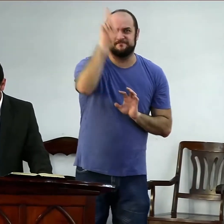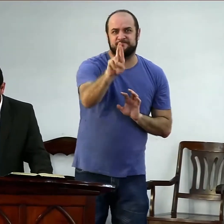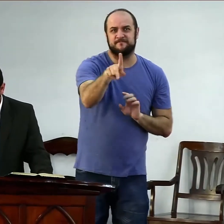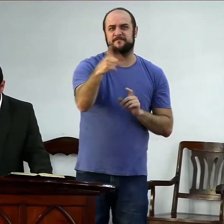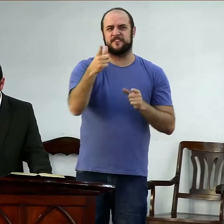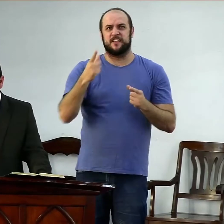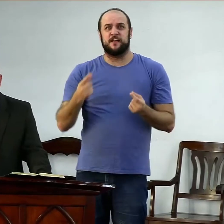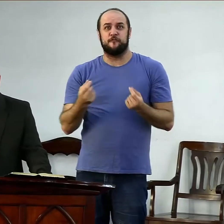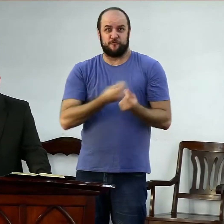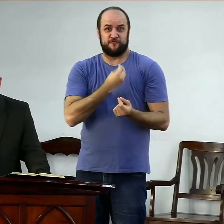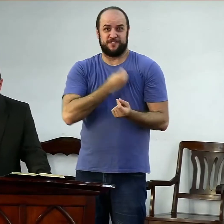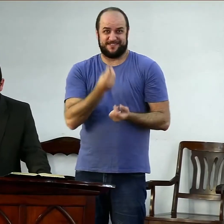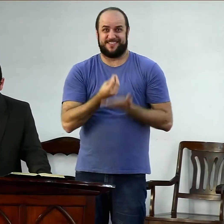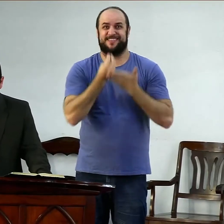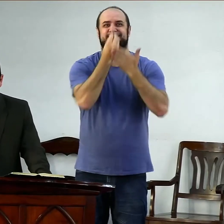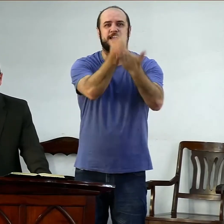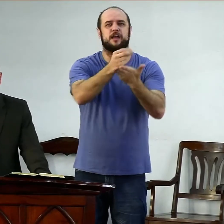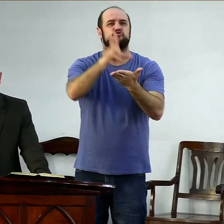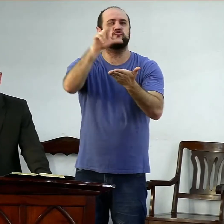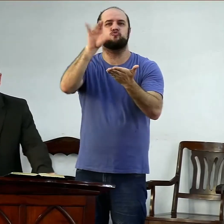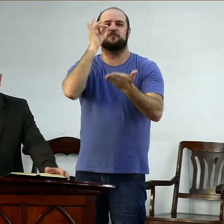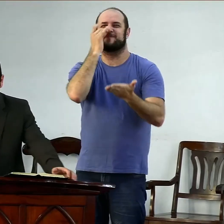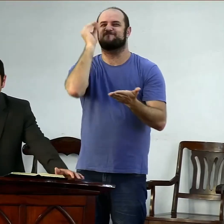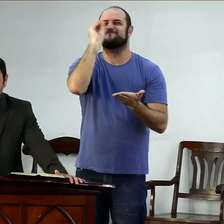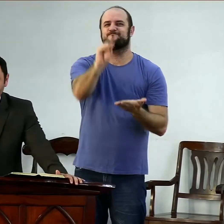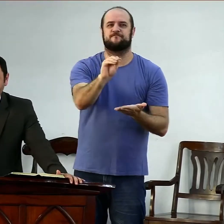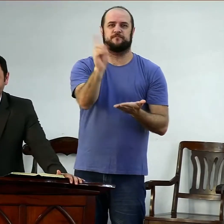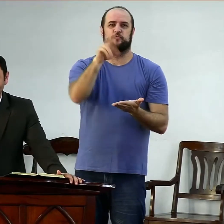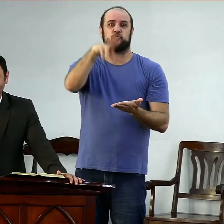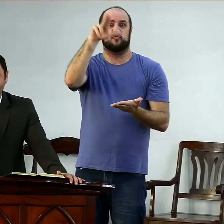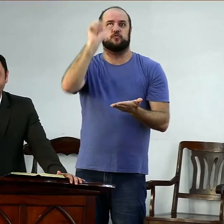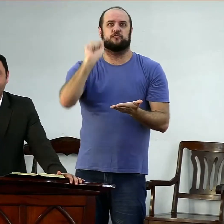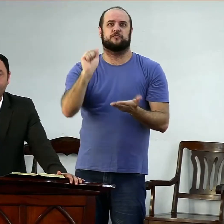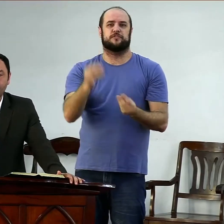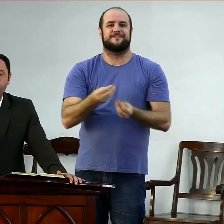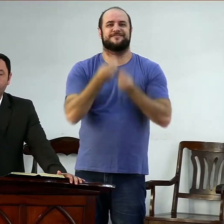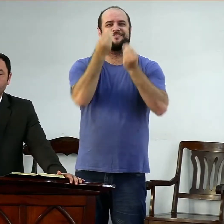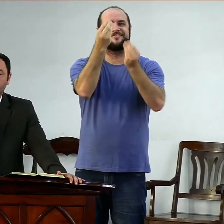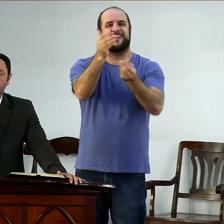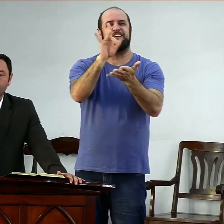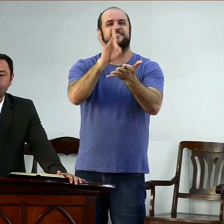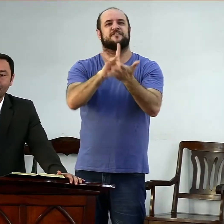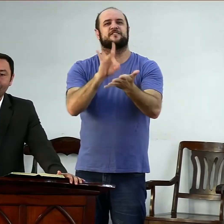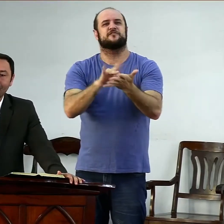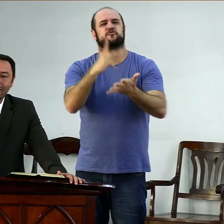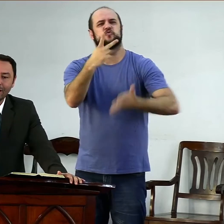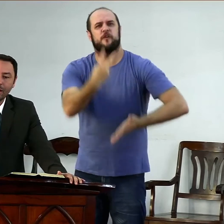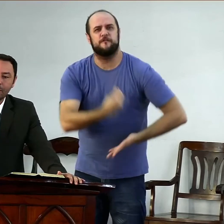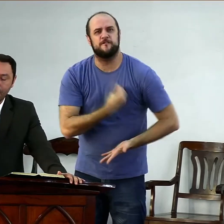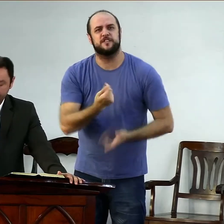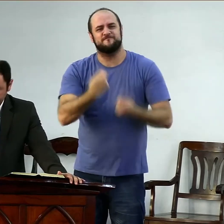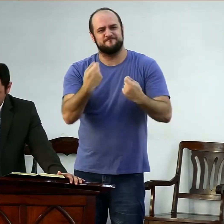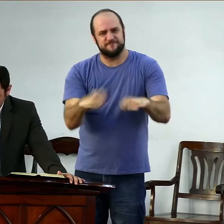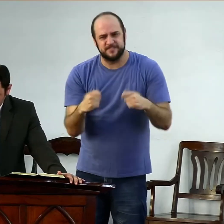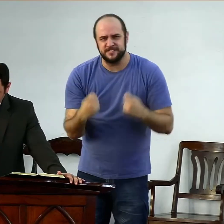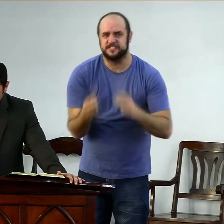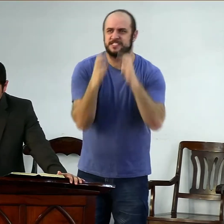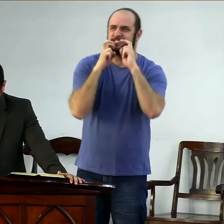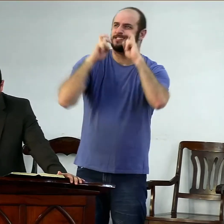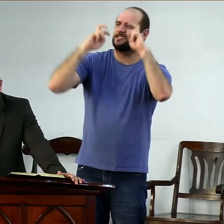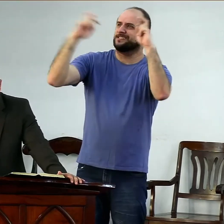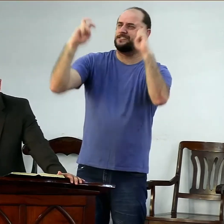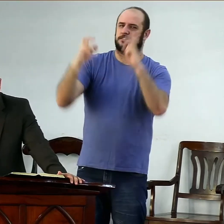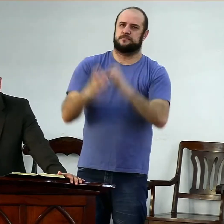riqueza, que é a vida, não te desampara e te dá o que é necessário quando você clama a